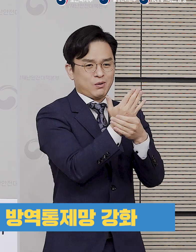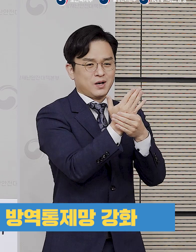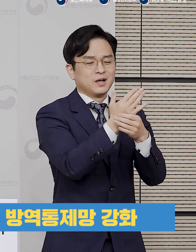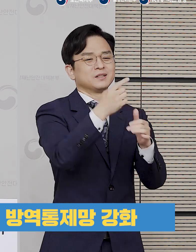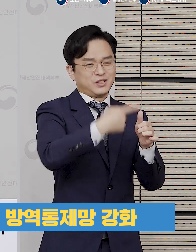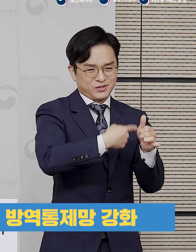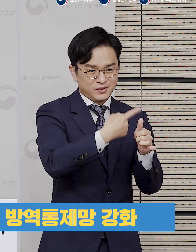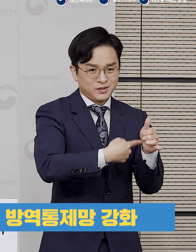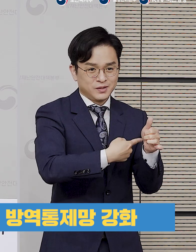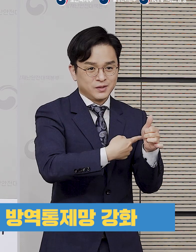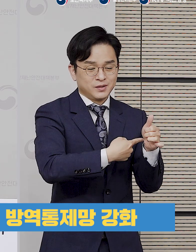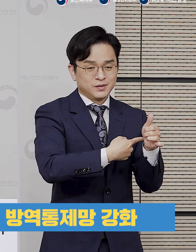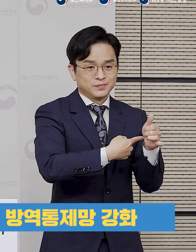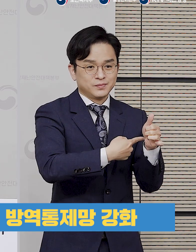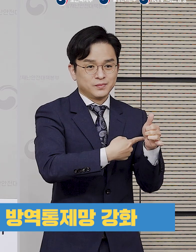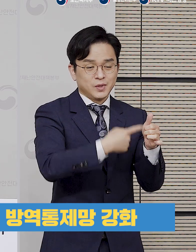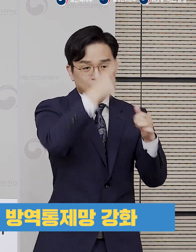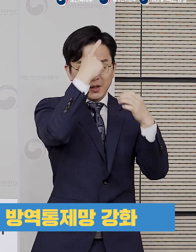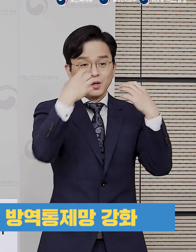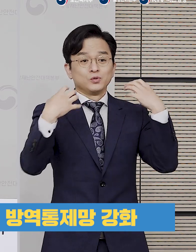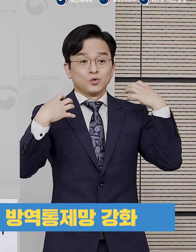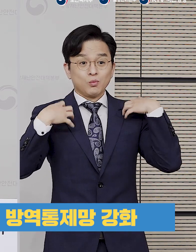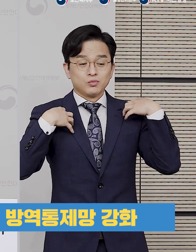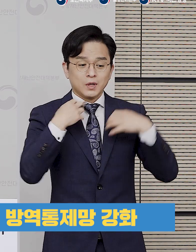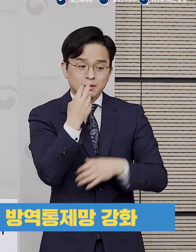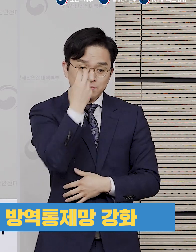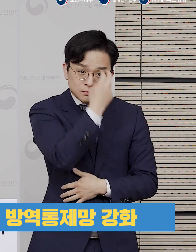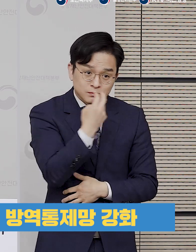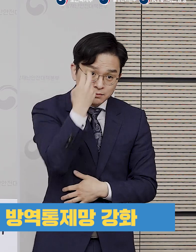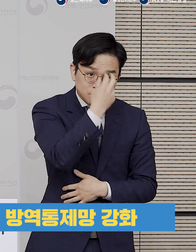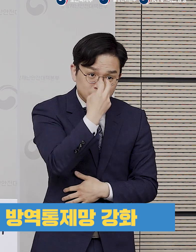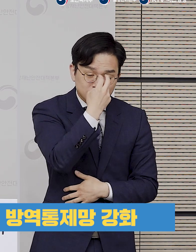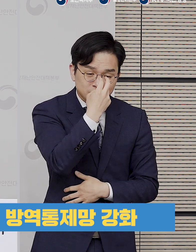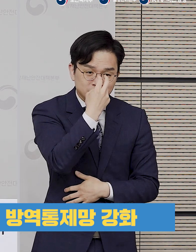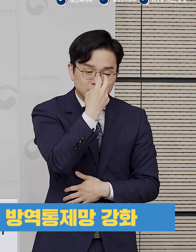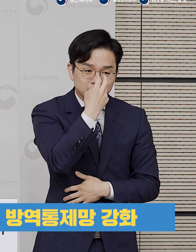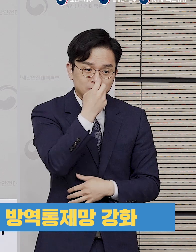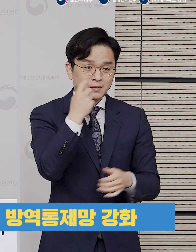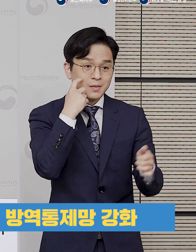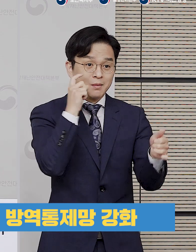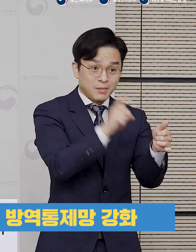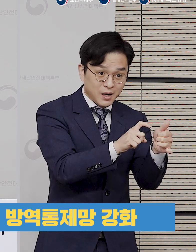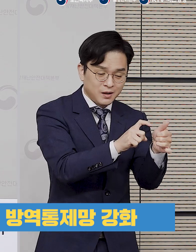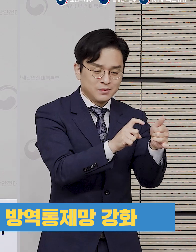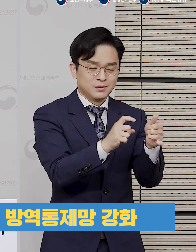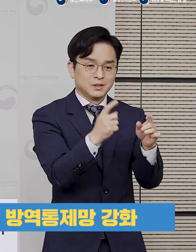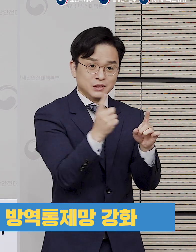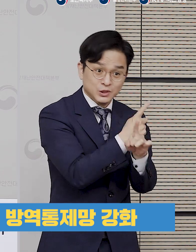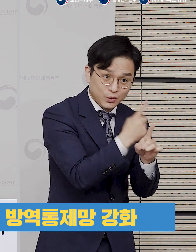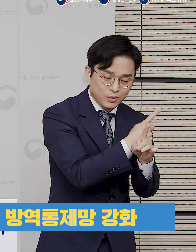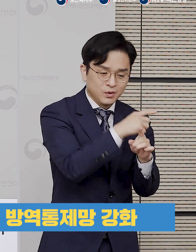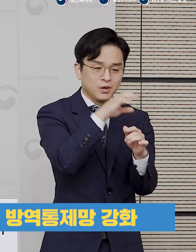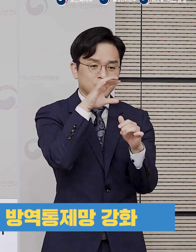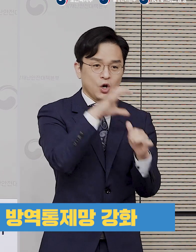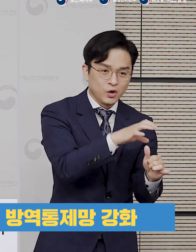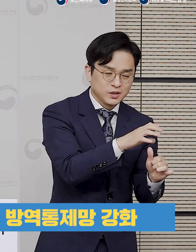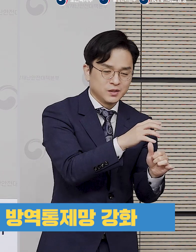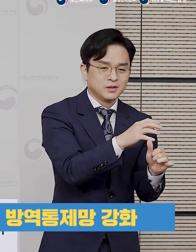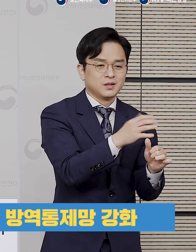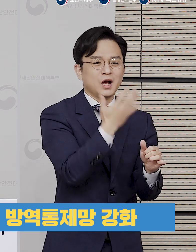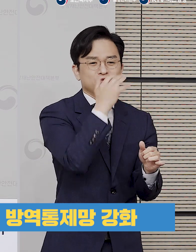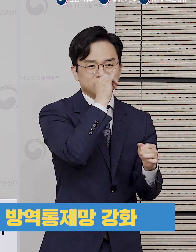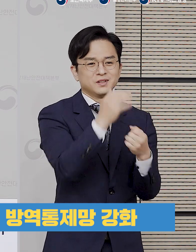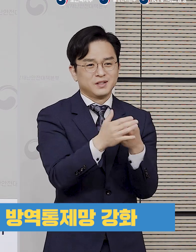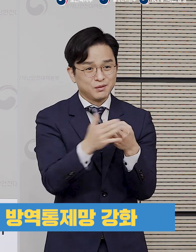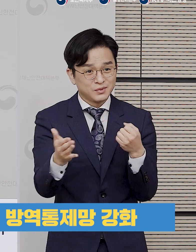발생할 것이며 방역당국의 통제망 내에서 발생하는 감염이기 때문에 추가 확산을 막고 큰